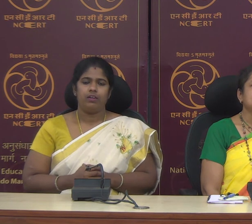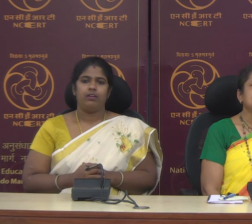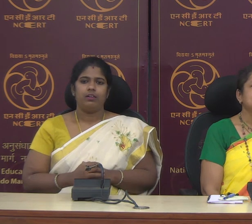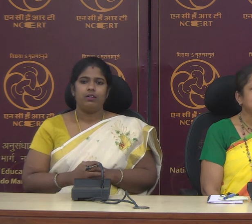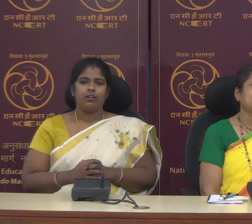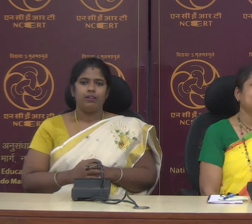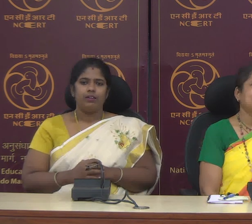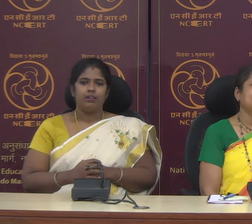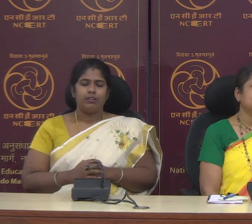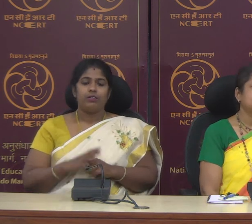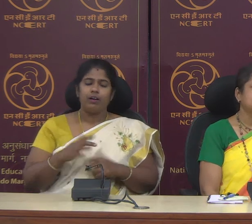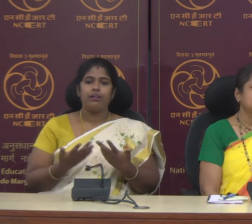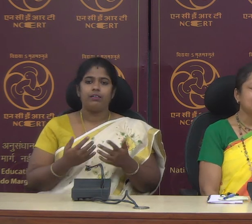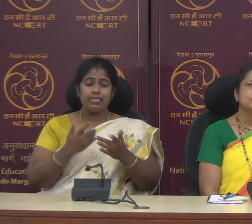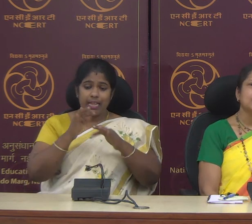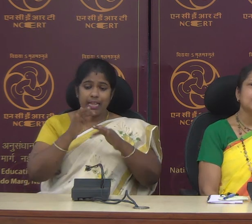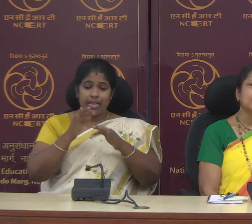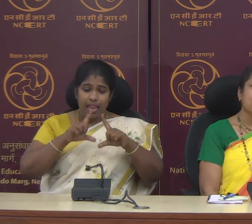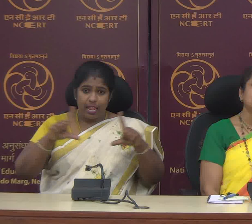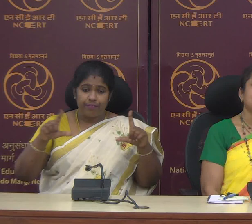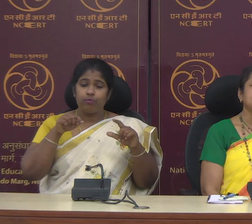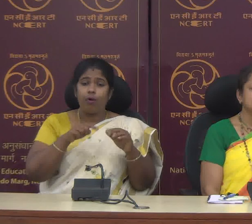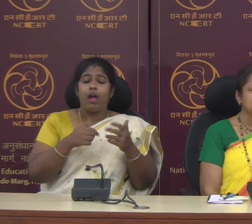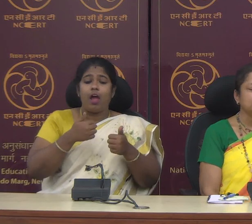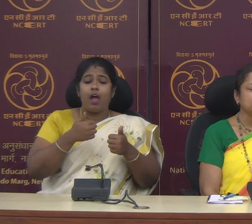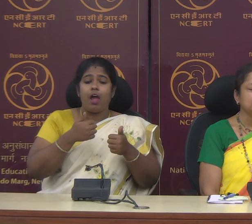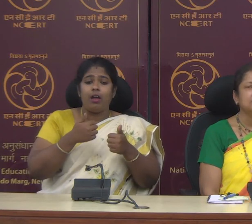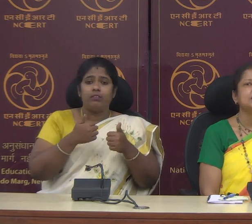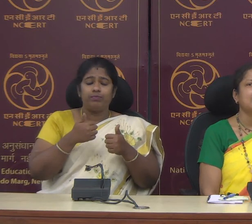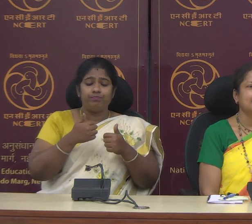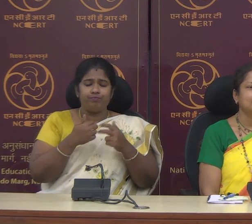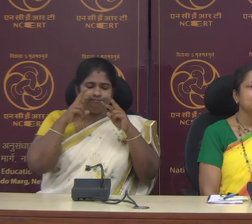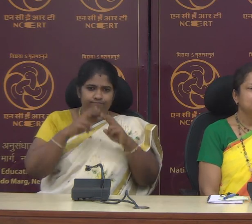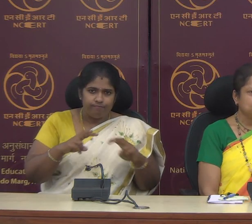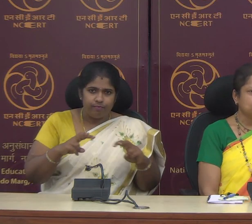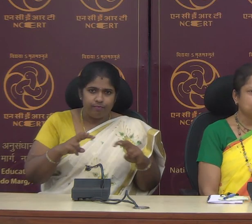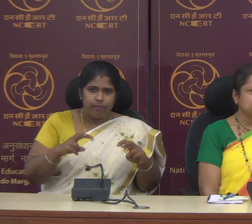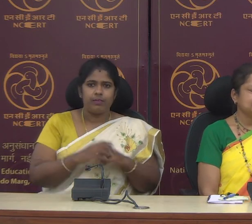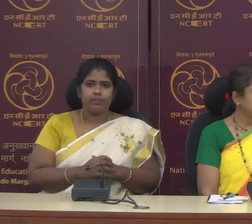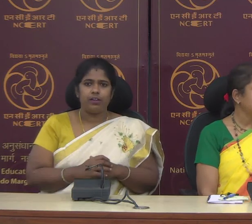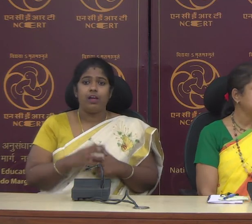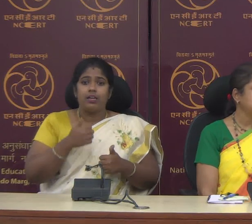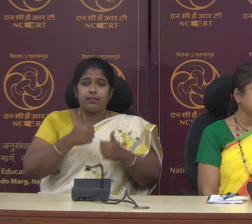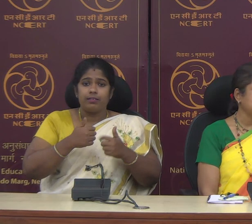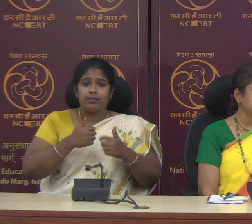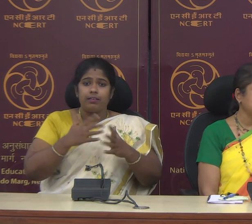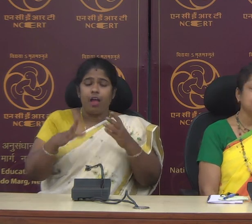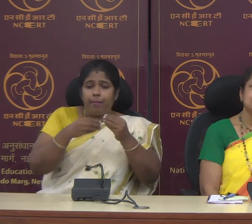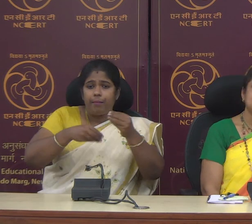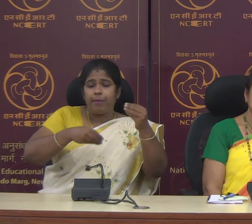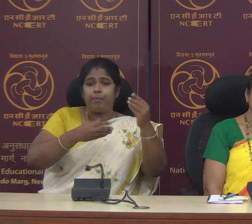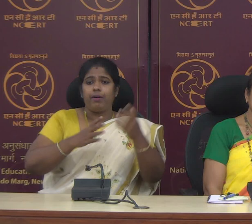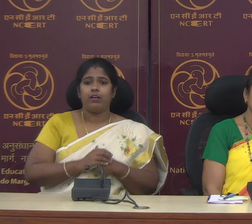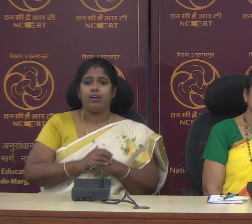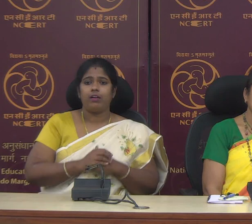एग्जामिनेशंस इन साइन लैंग्वेज, या उसके और हम उसमें और कितने आयाम हम जोड़ सकते हैं, क्योंकि अभी जैसे NIOS